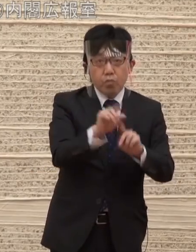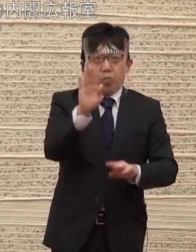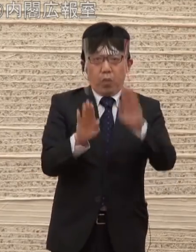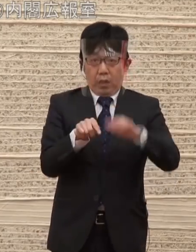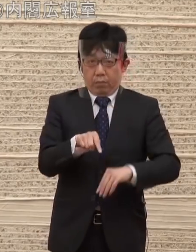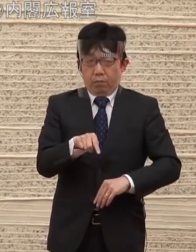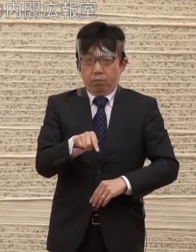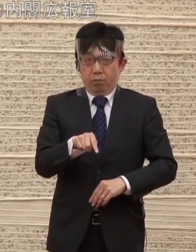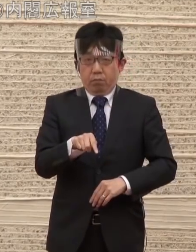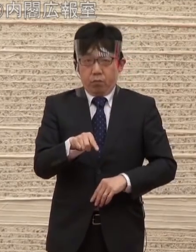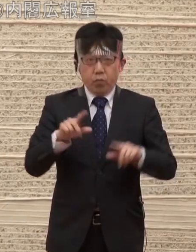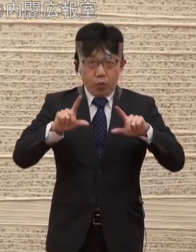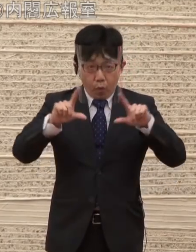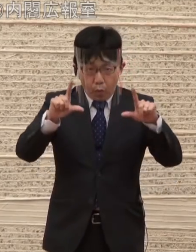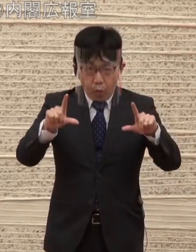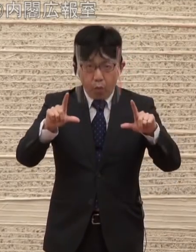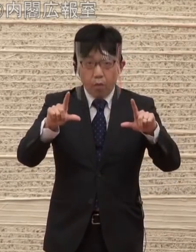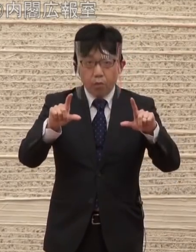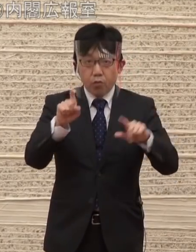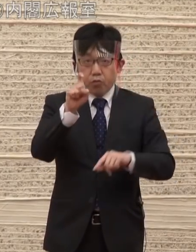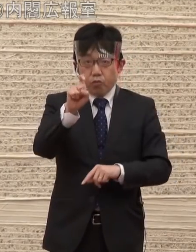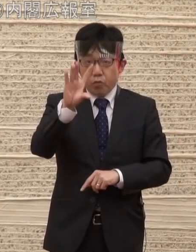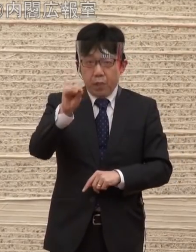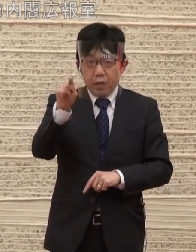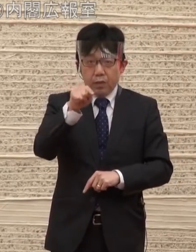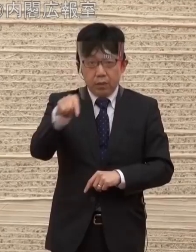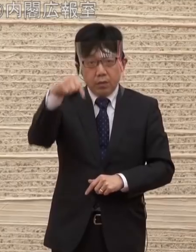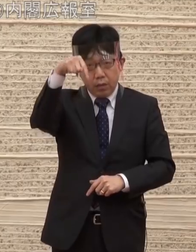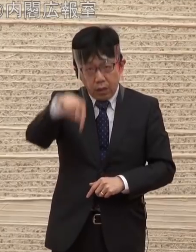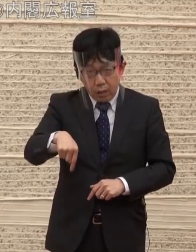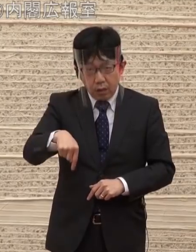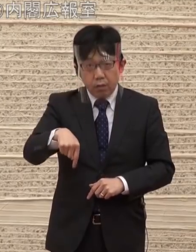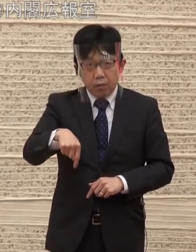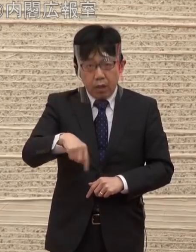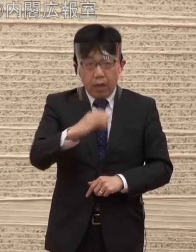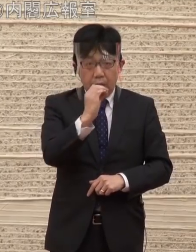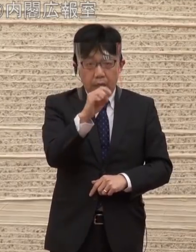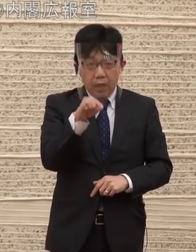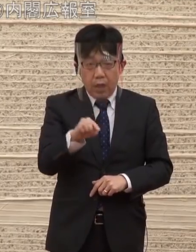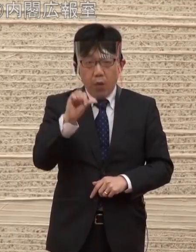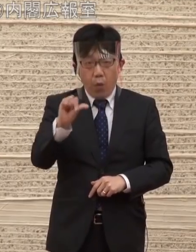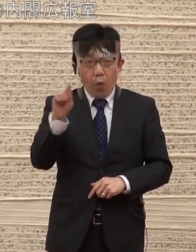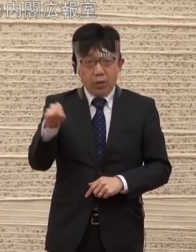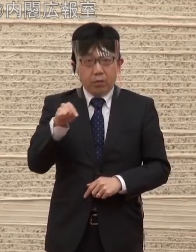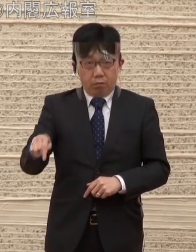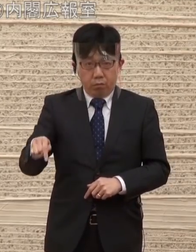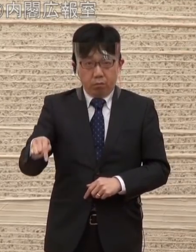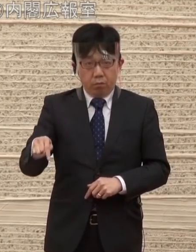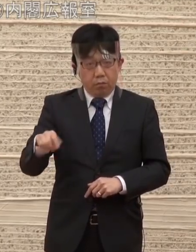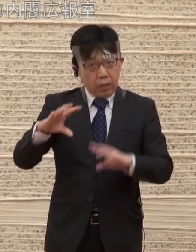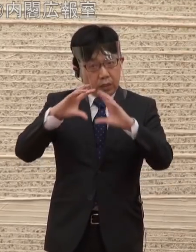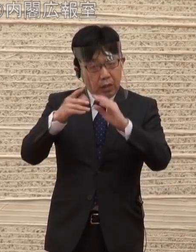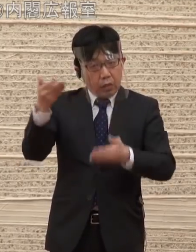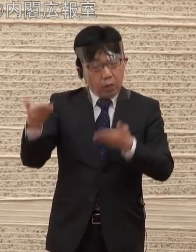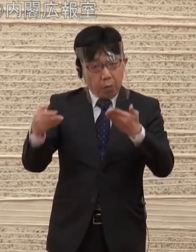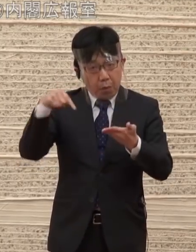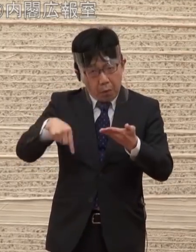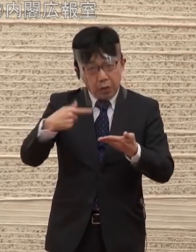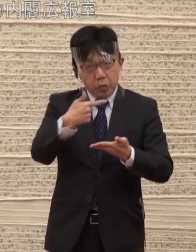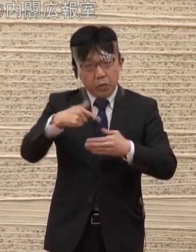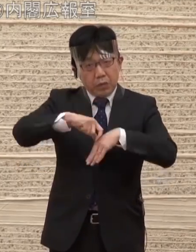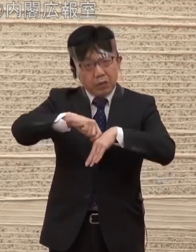東京においてはあ10万人あたり0.5人というこれは大変世界でも厳しいレベルの